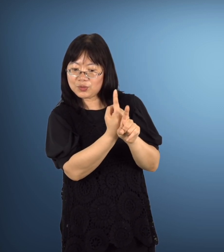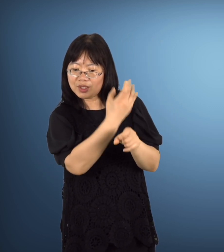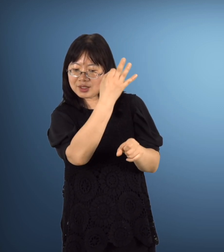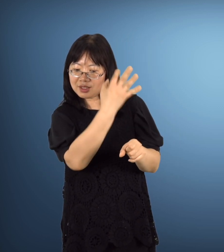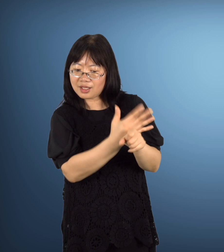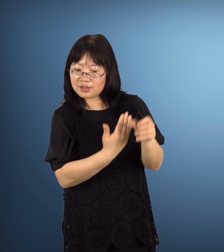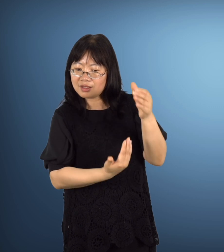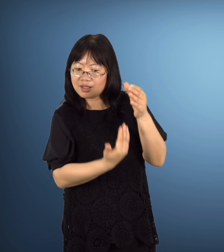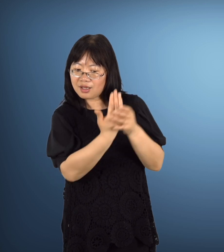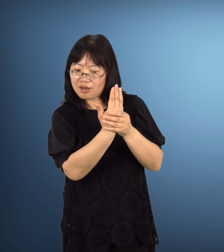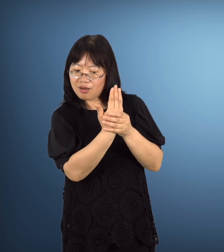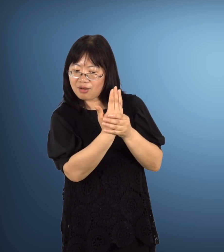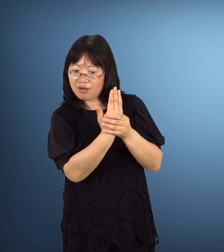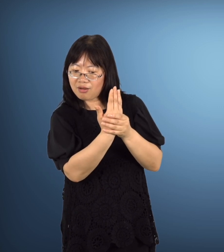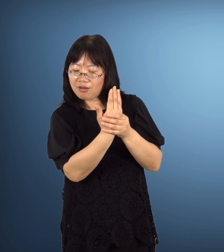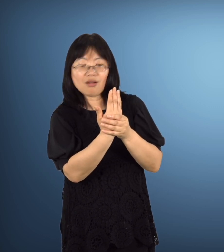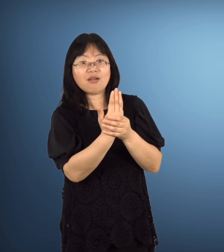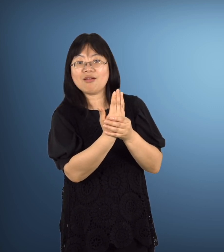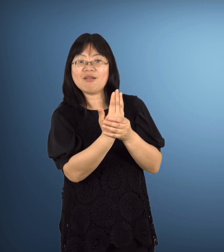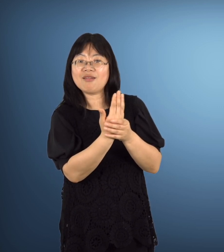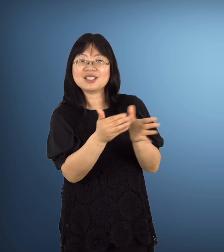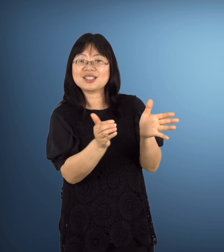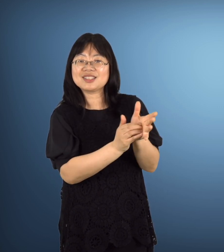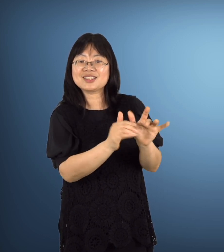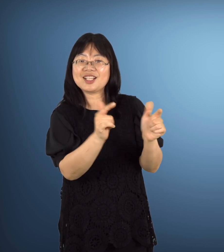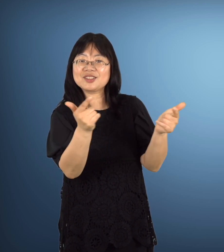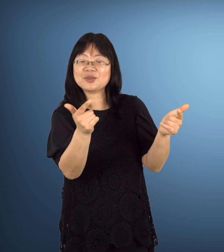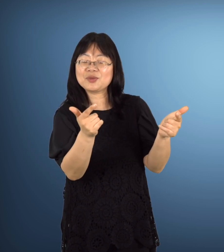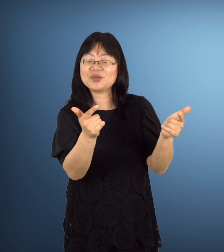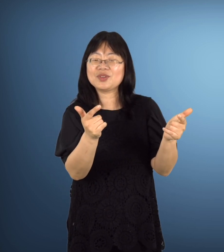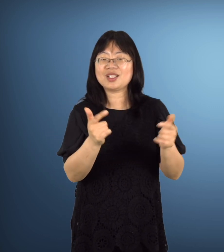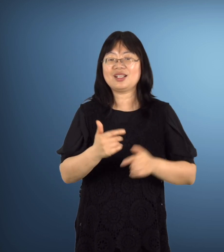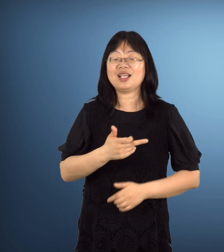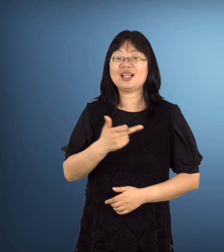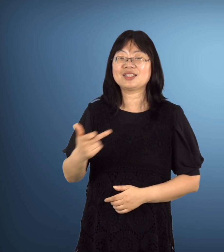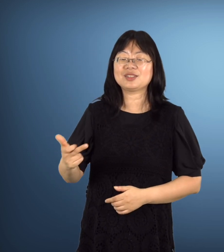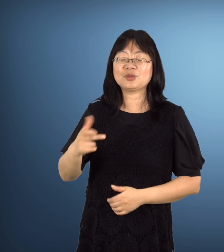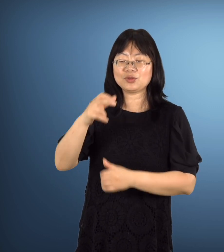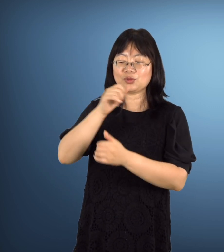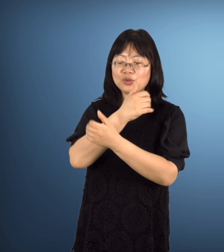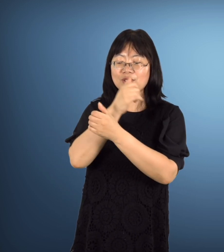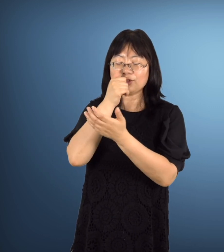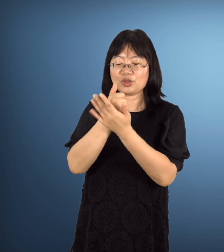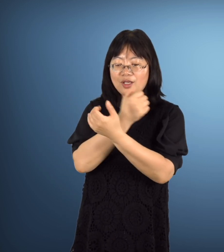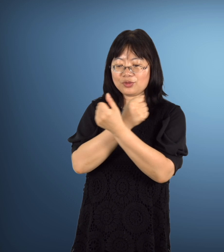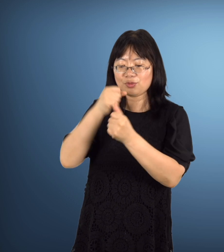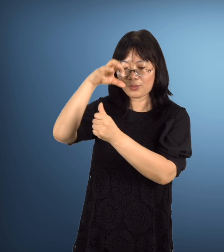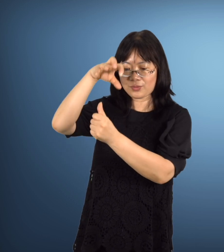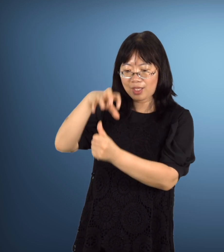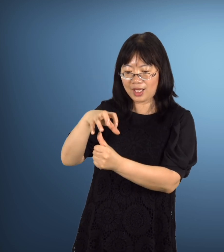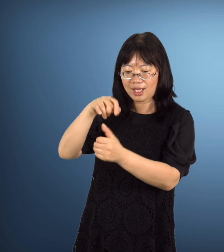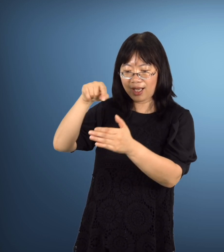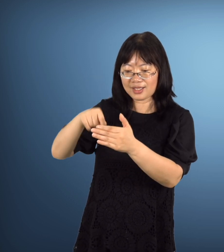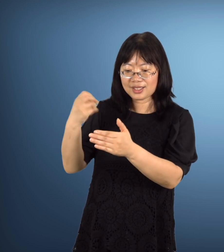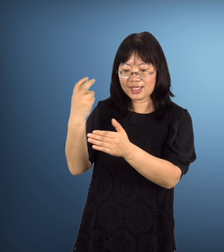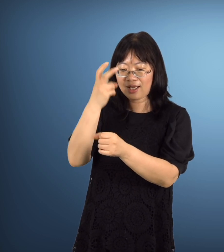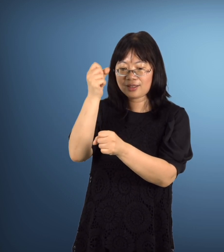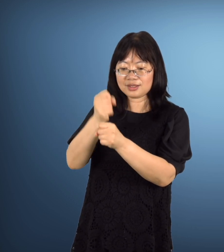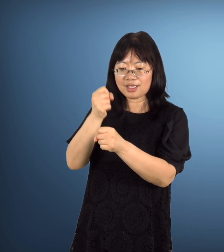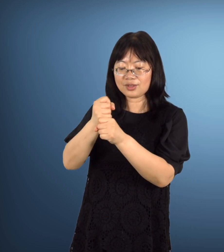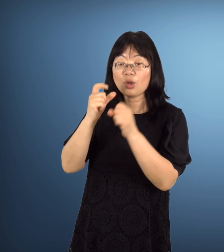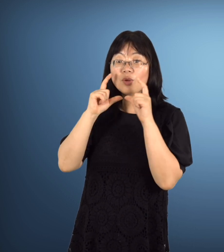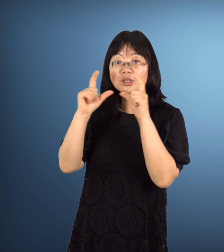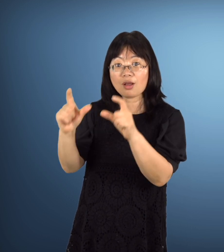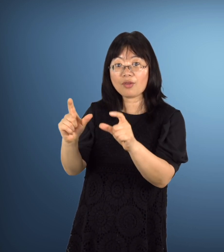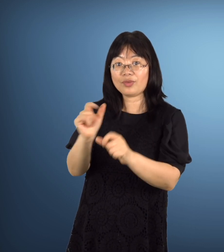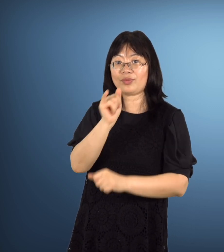단순한 사건으로만 선을 그어서는 안 되고 커다란 구속사적 사건 속에서 재창조의 선언을